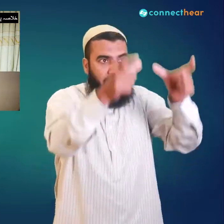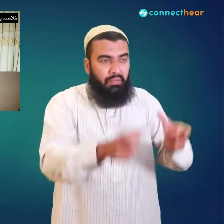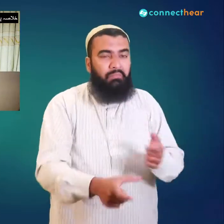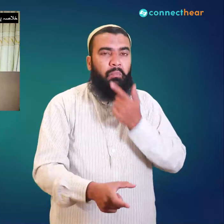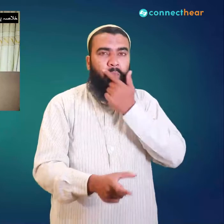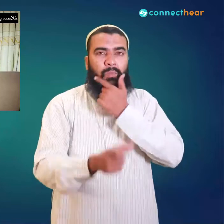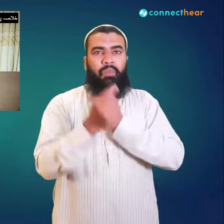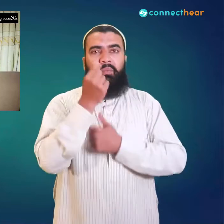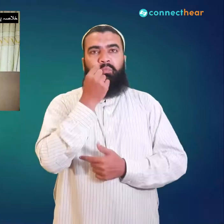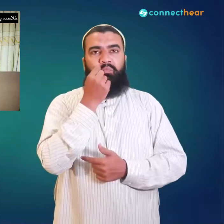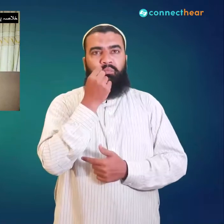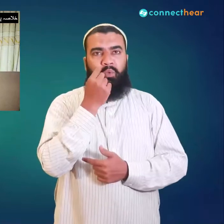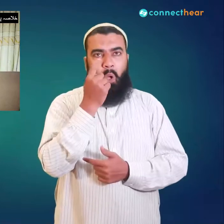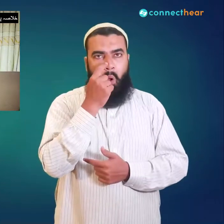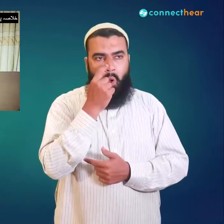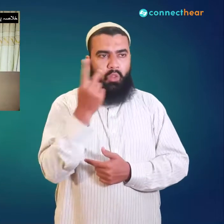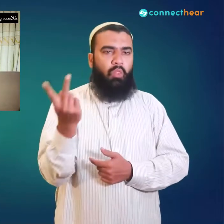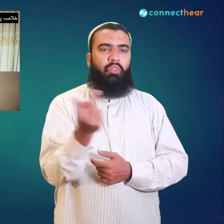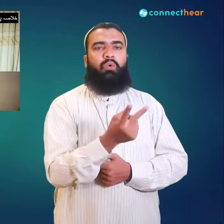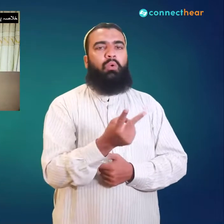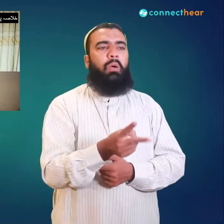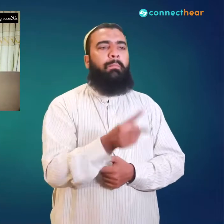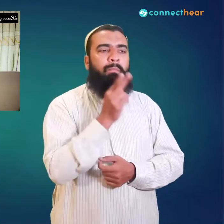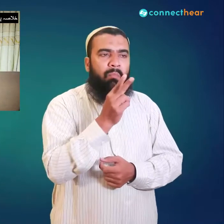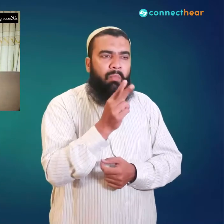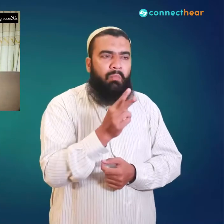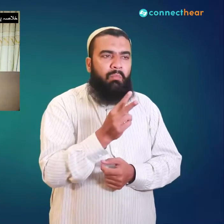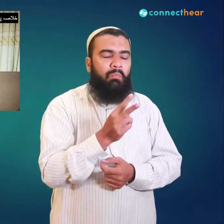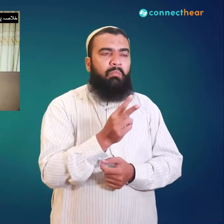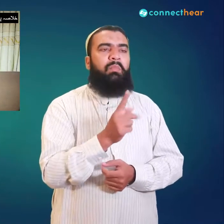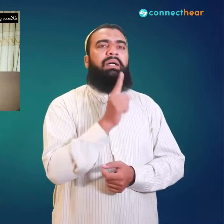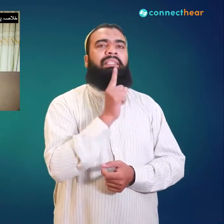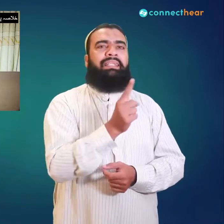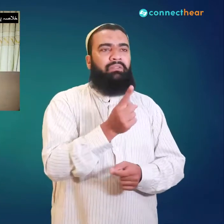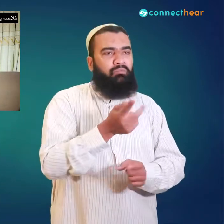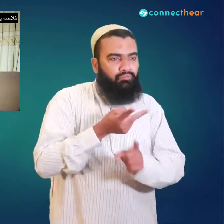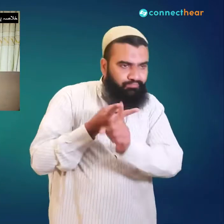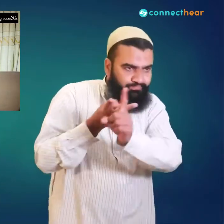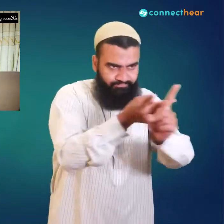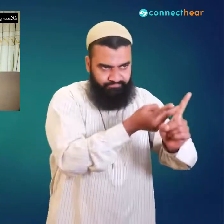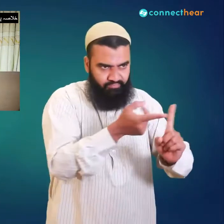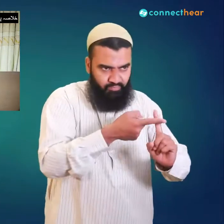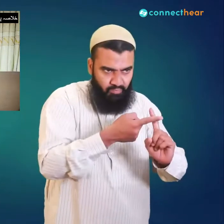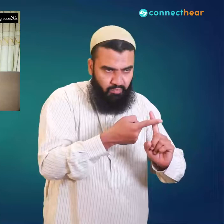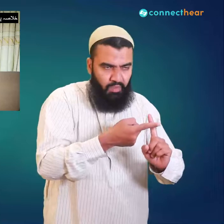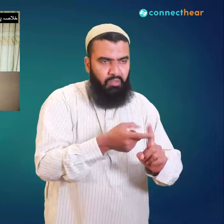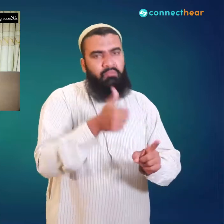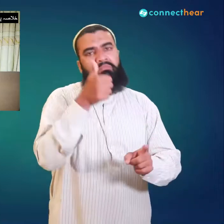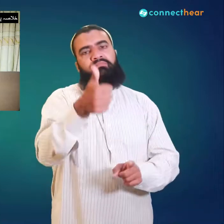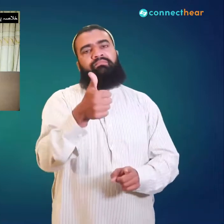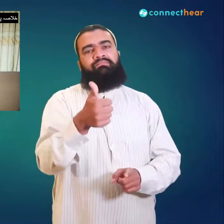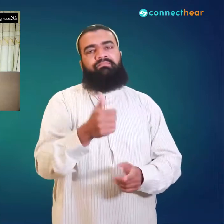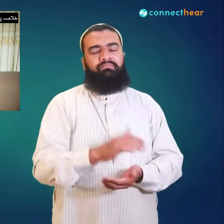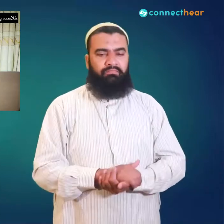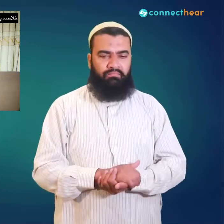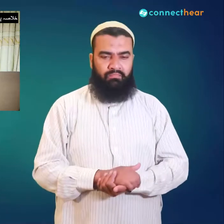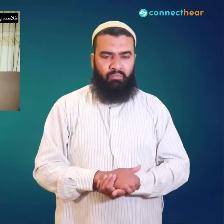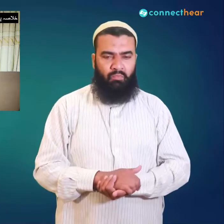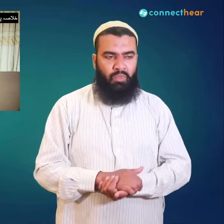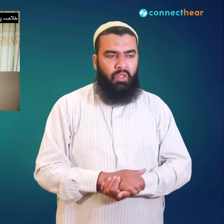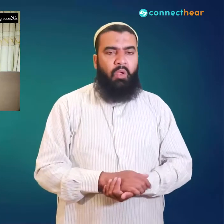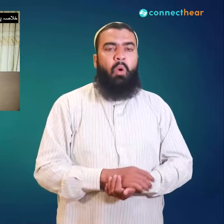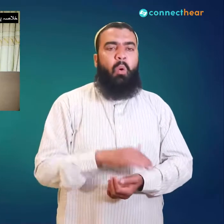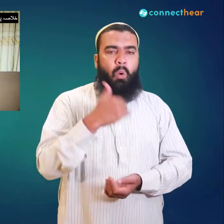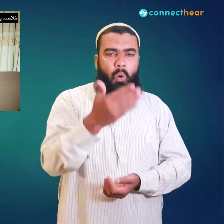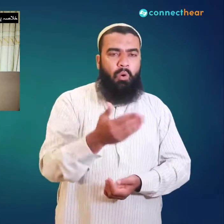اچھائی کے کام کا حکم کرتے ہیں اور برائی کے کام سے روکتے ہیں۔ بعضهم اولیاء بعض، ایک